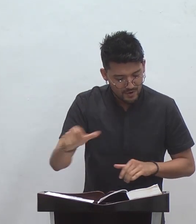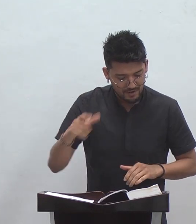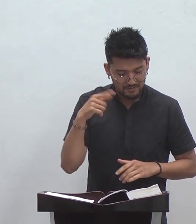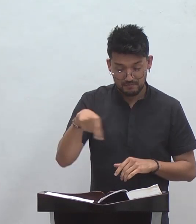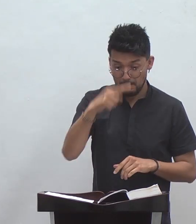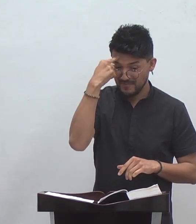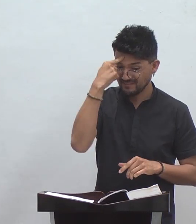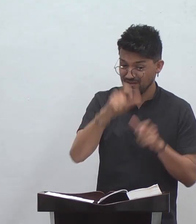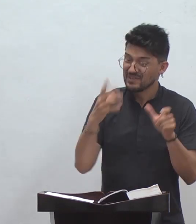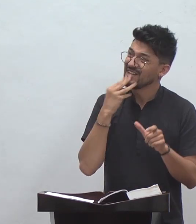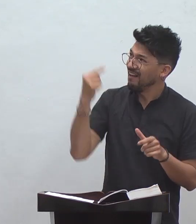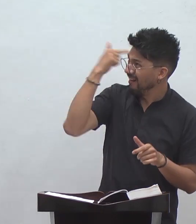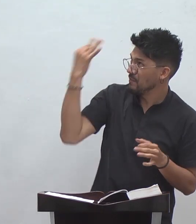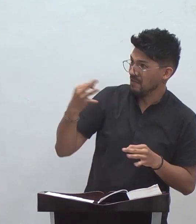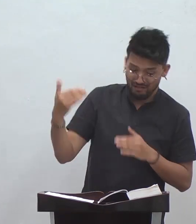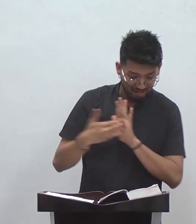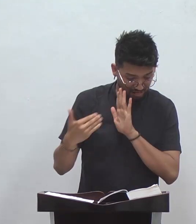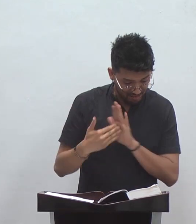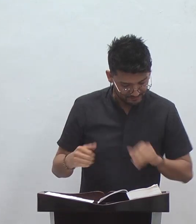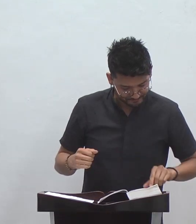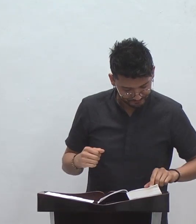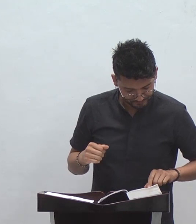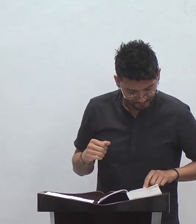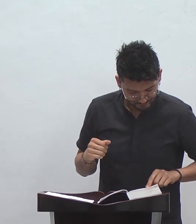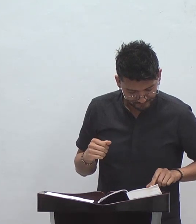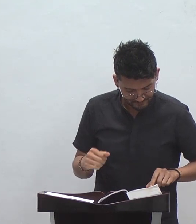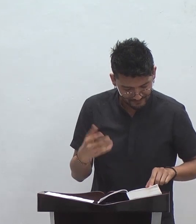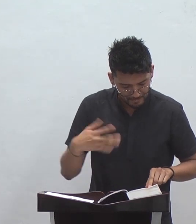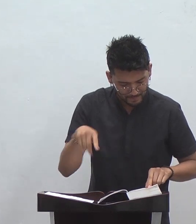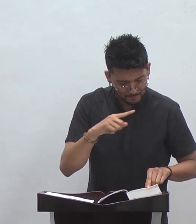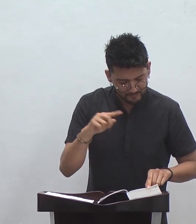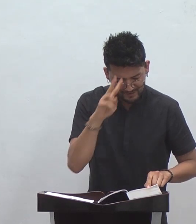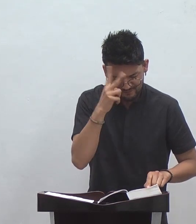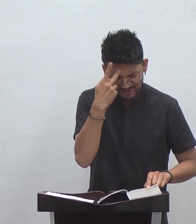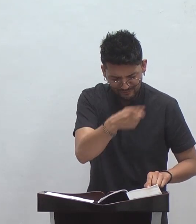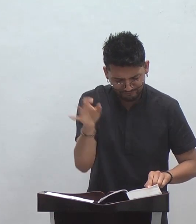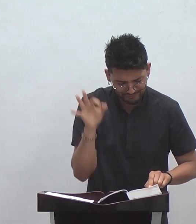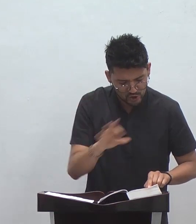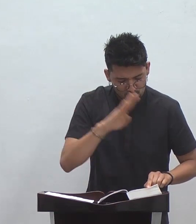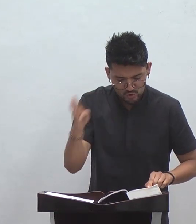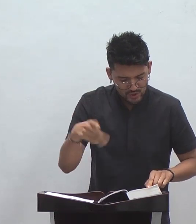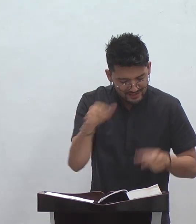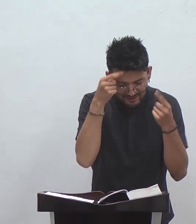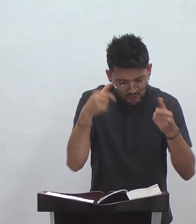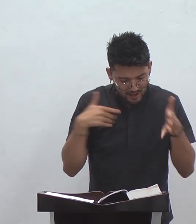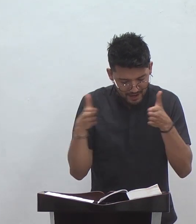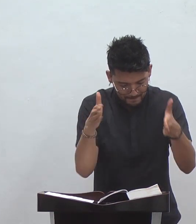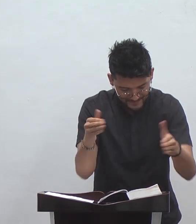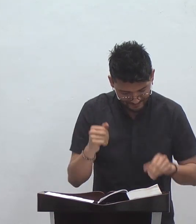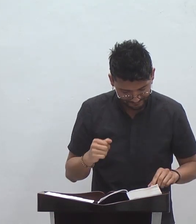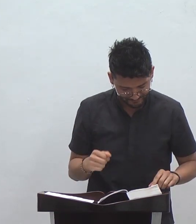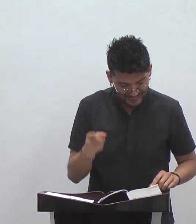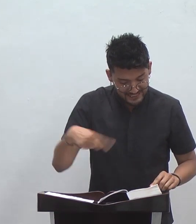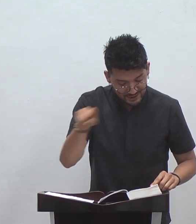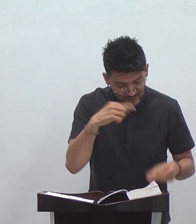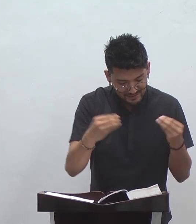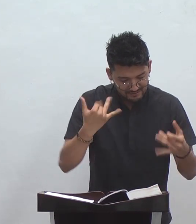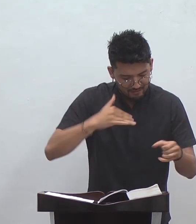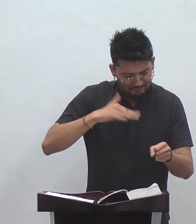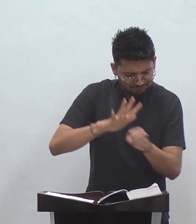siempre andan vagando en su corazón y no han conocido mis caminos. Por tanto, juré en mi ira, no entrarán